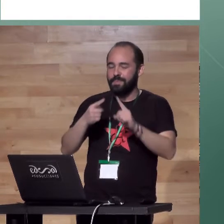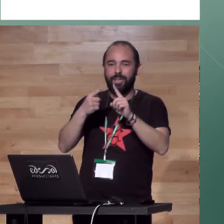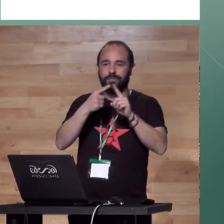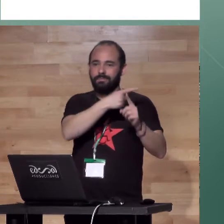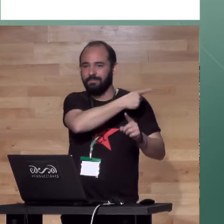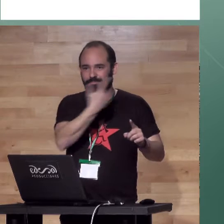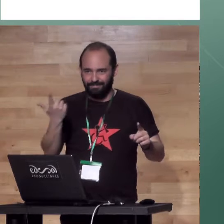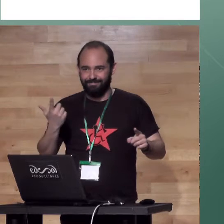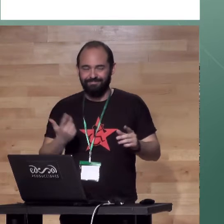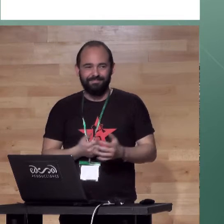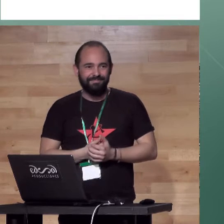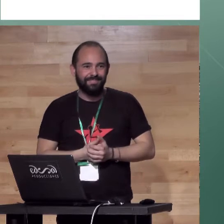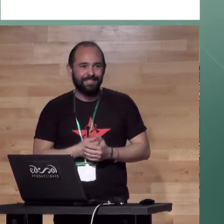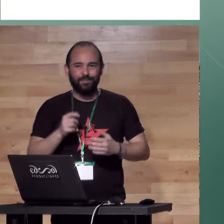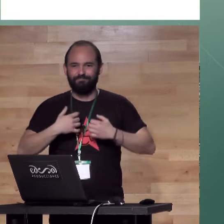Bueno, a ver, el primero.